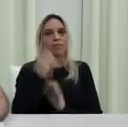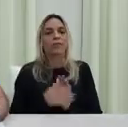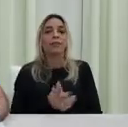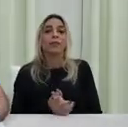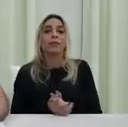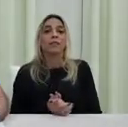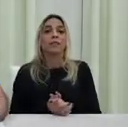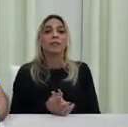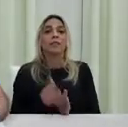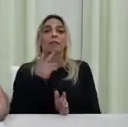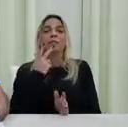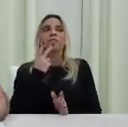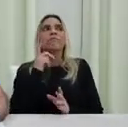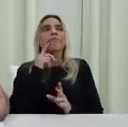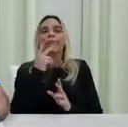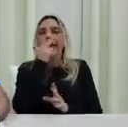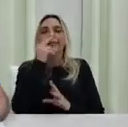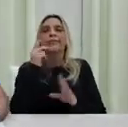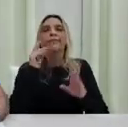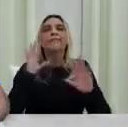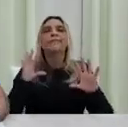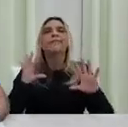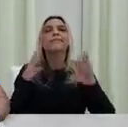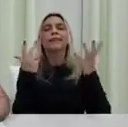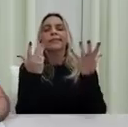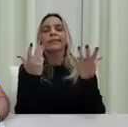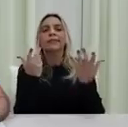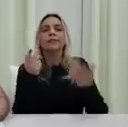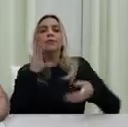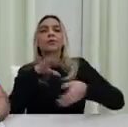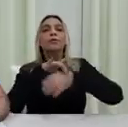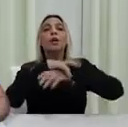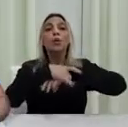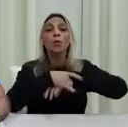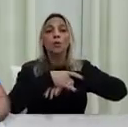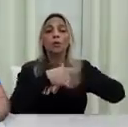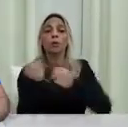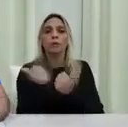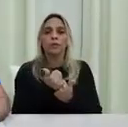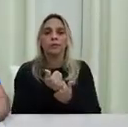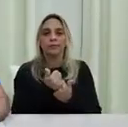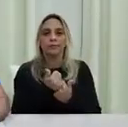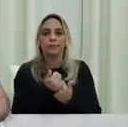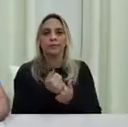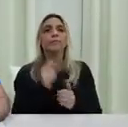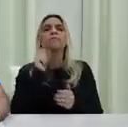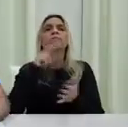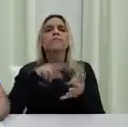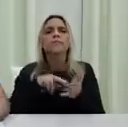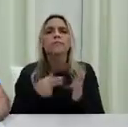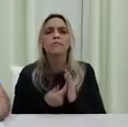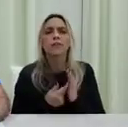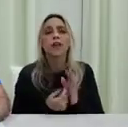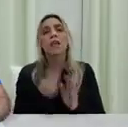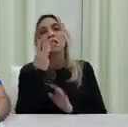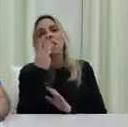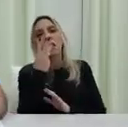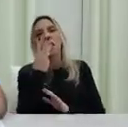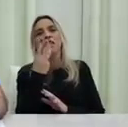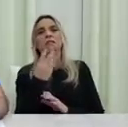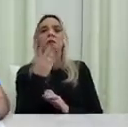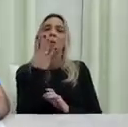festa no seguro-defesa. Uma festa. Certo? O que é o seguro-defesa? Por 3 ou 4 meses por